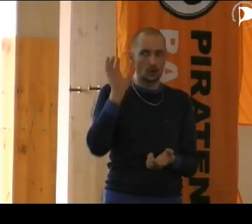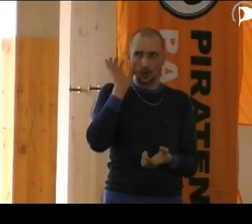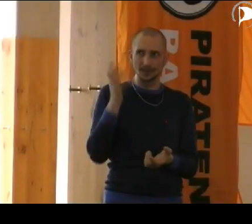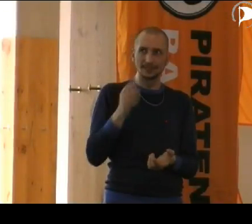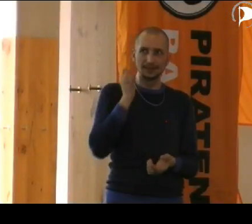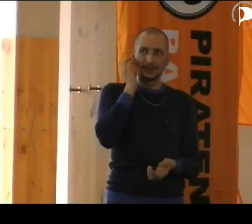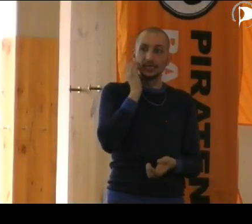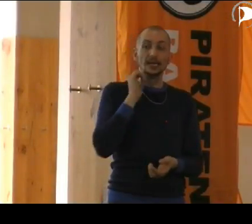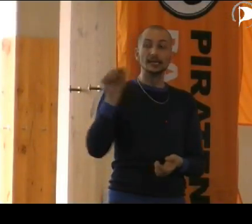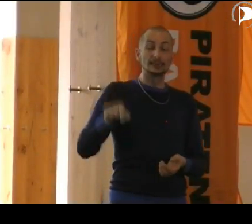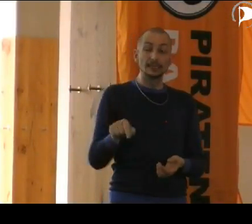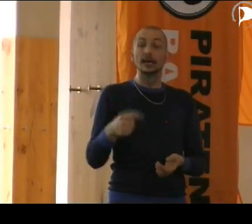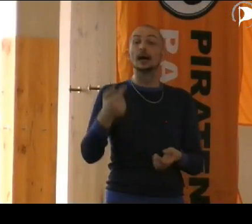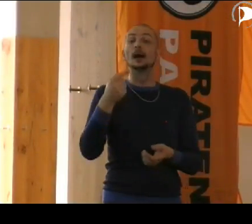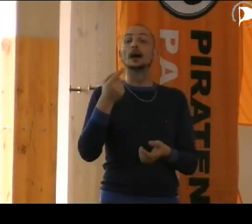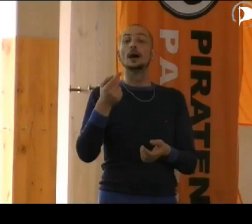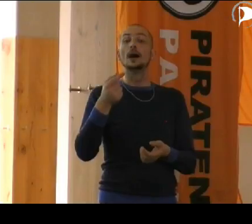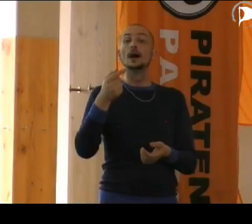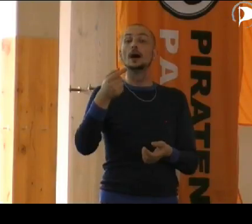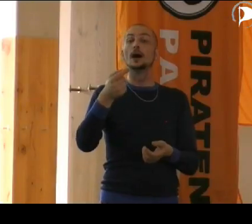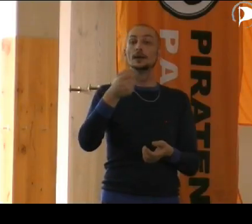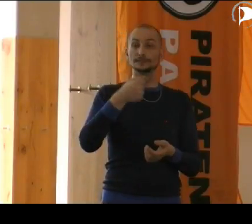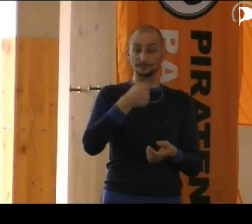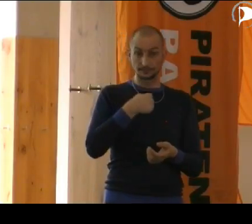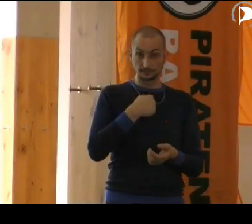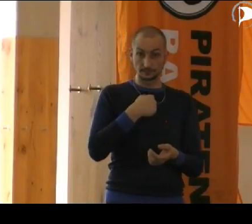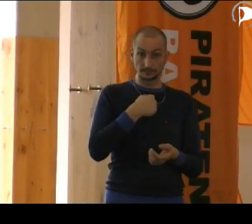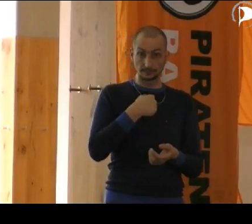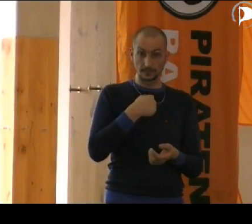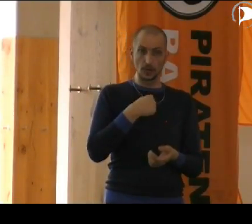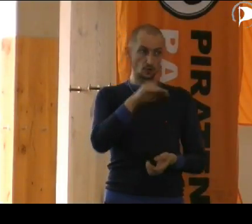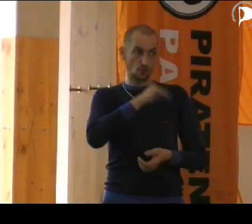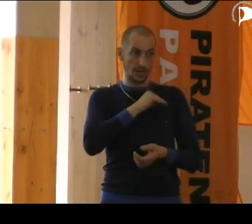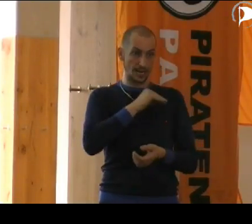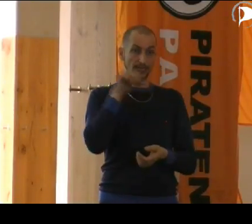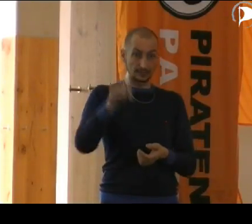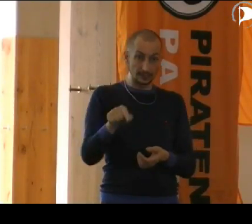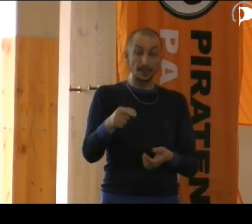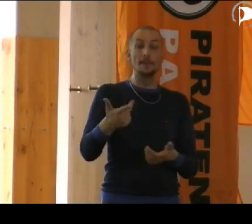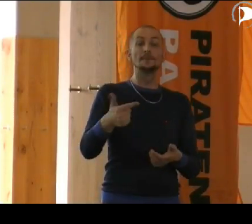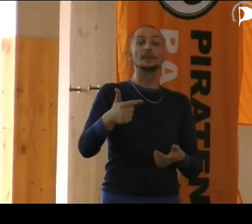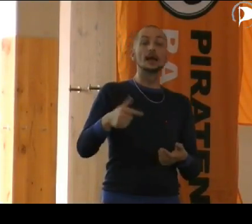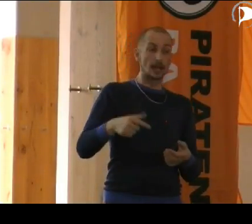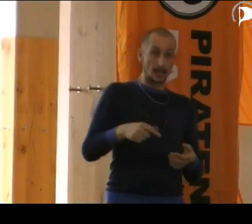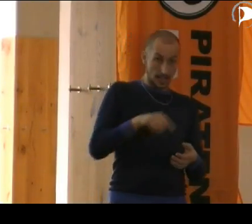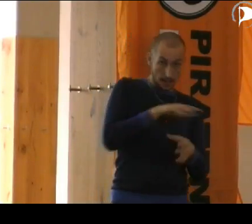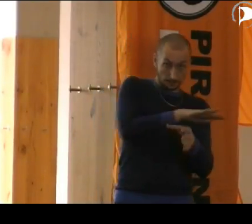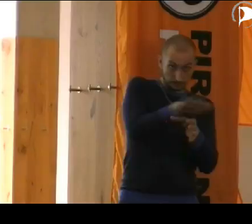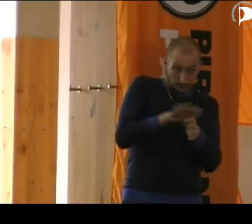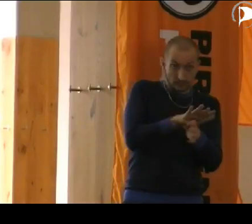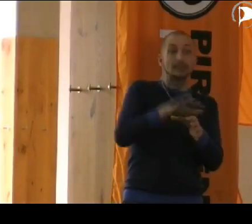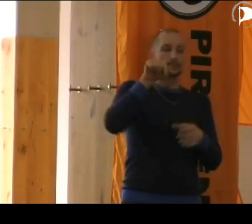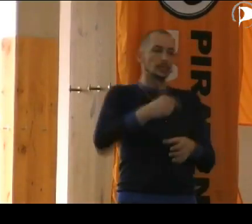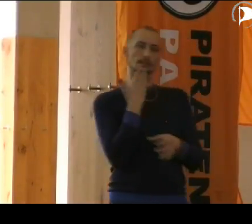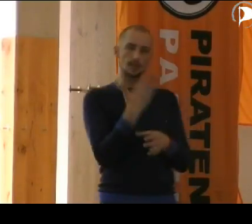wobei nicht an dieser stelle ausdrücklich bei den kollegen auf beziehungs aber auf kreisebene bedanken möchten wir